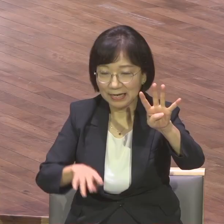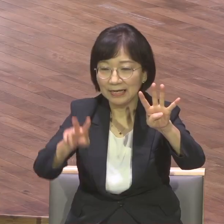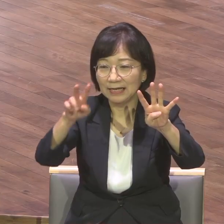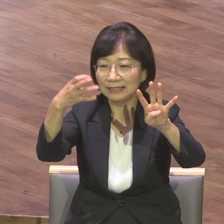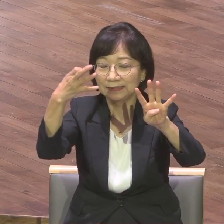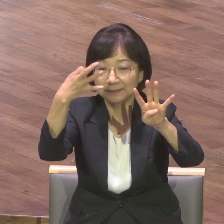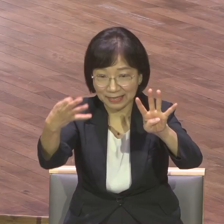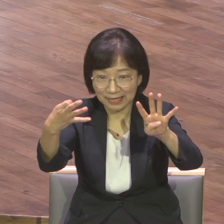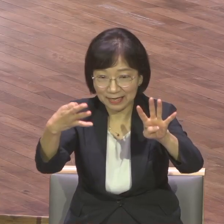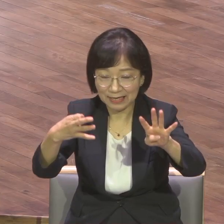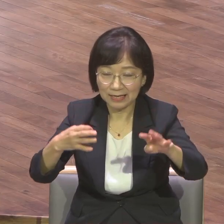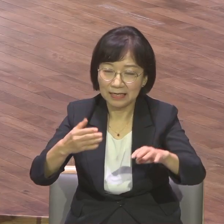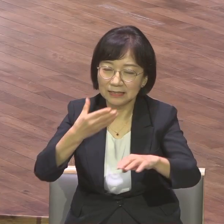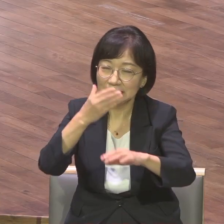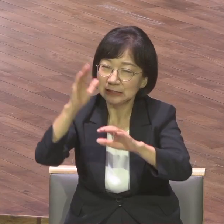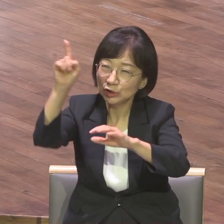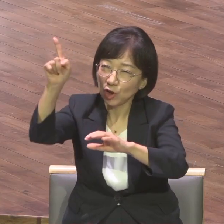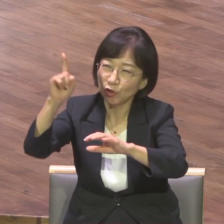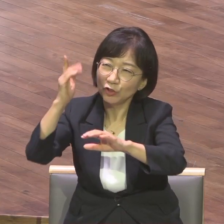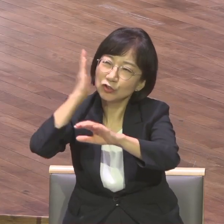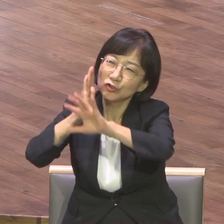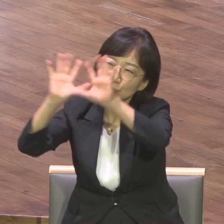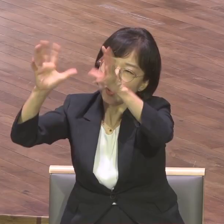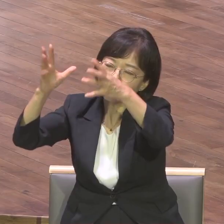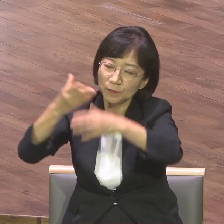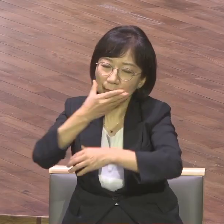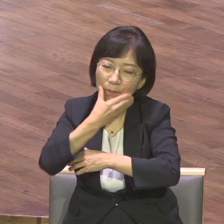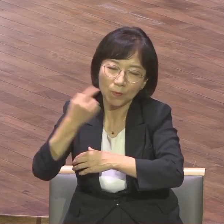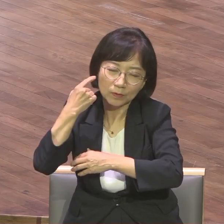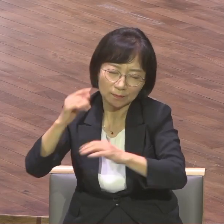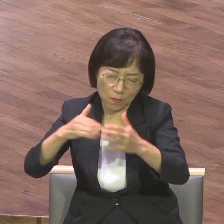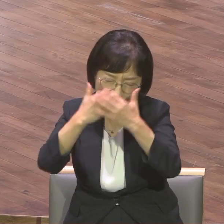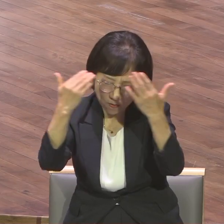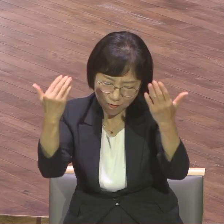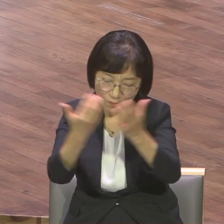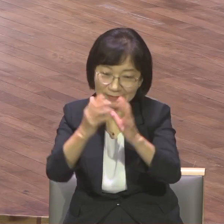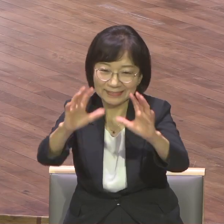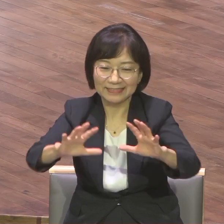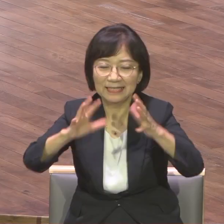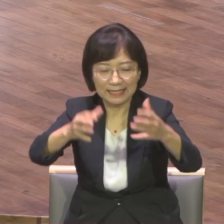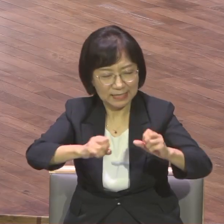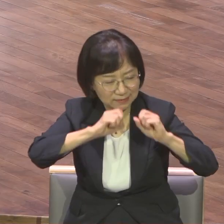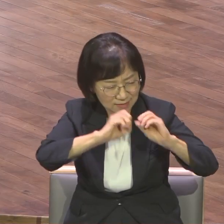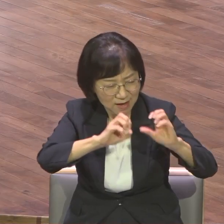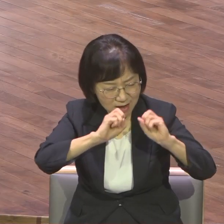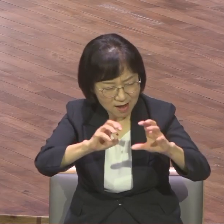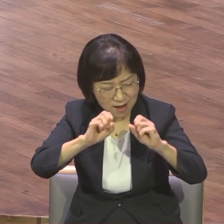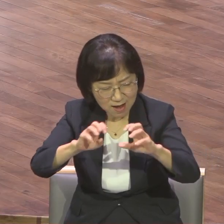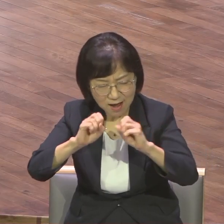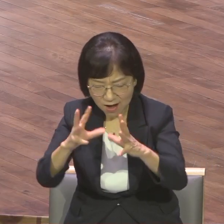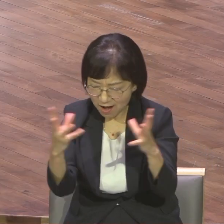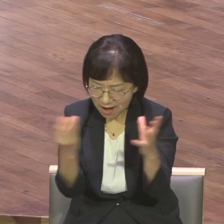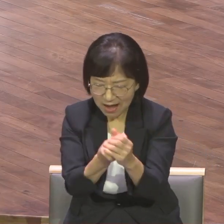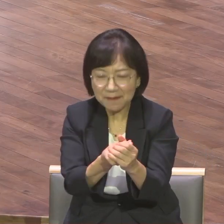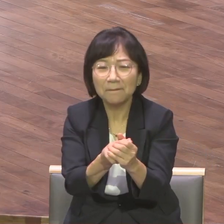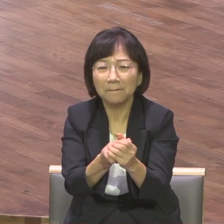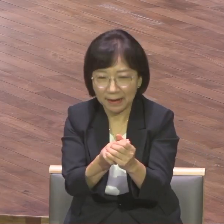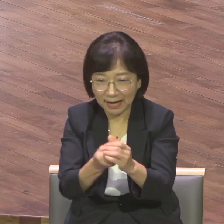복음이 모든 민족에게 증언되기 위하여 온 세상에 전파되리니 그제야 끝이